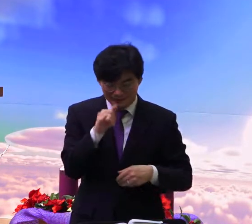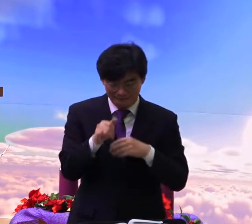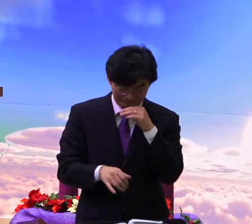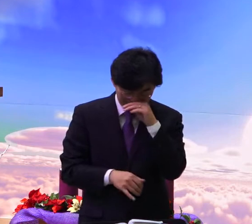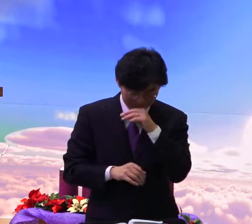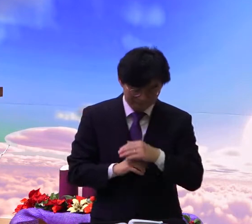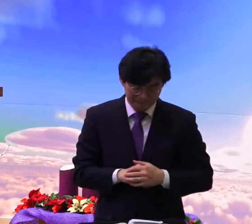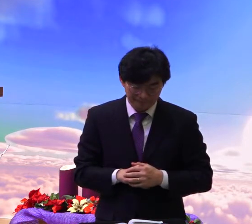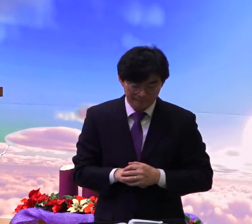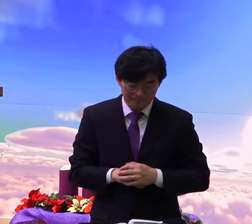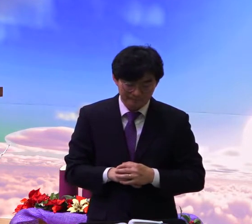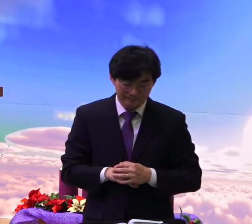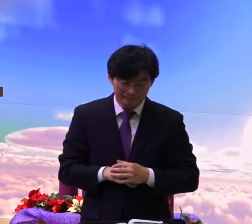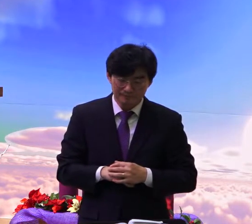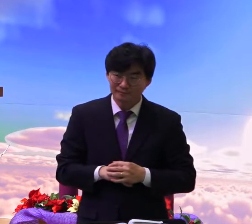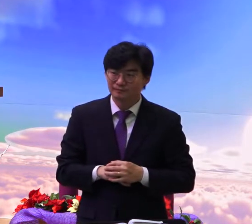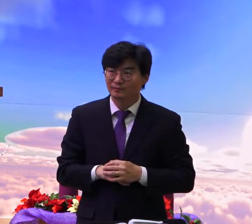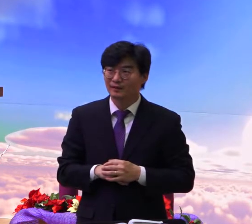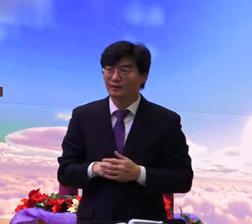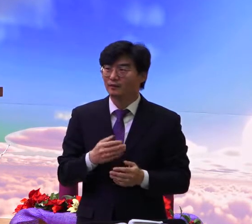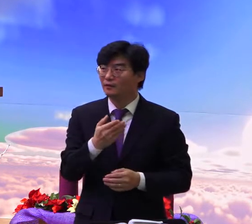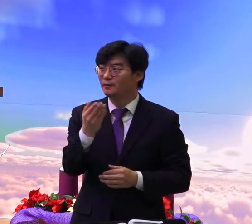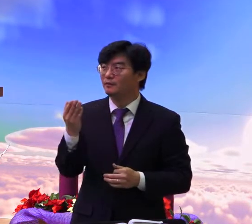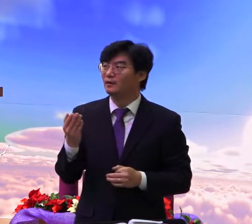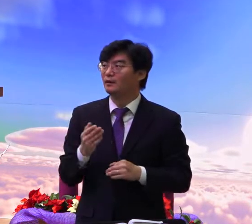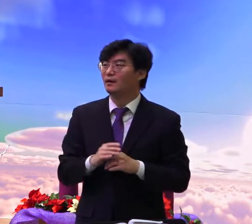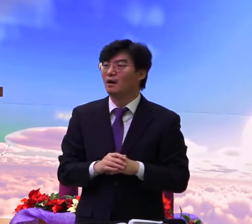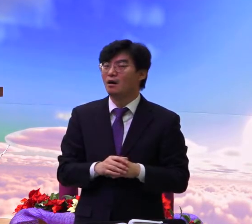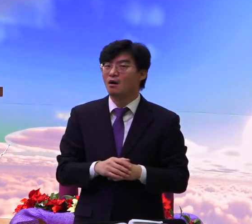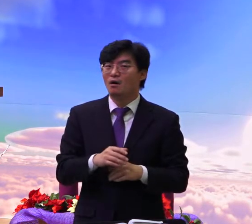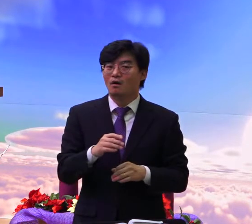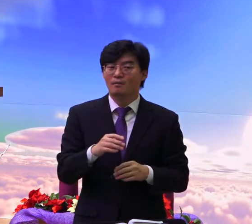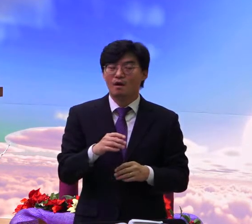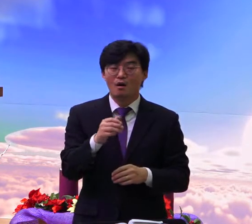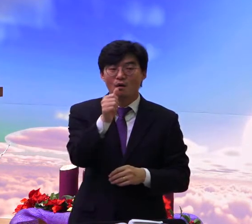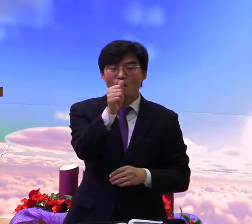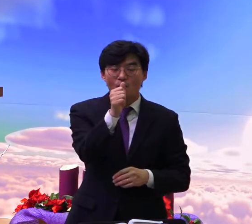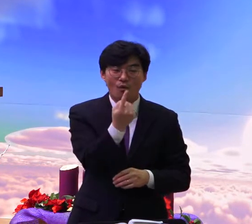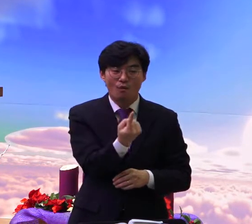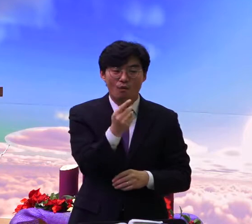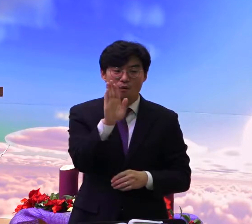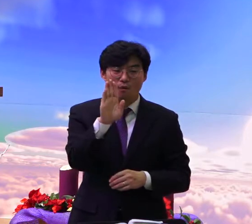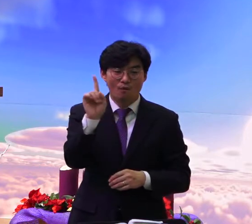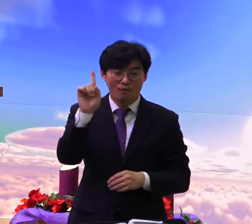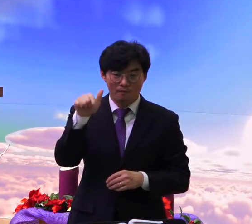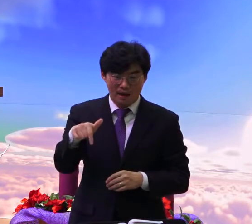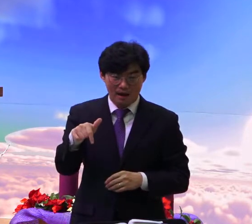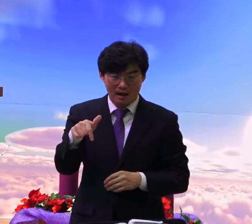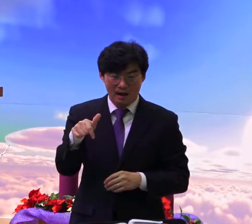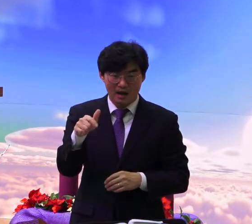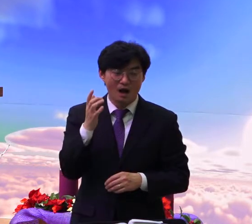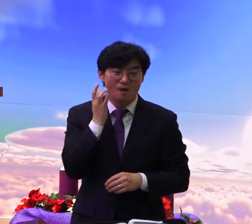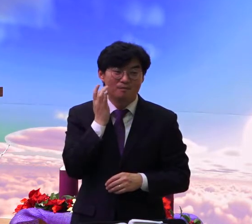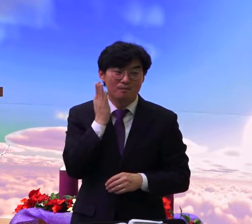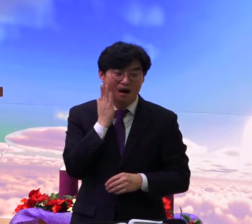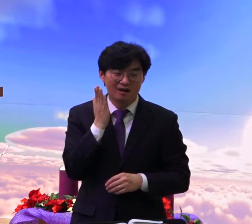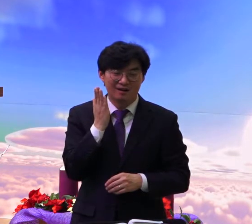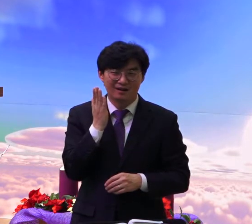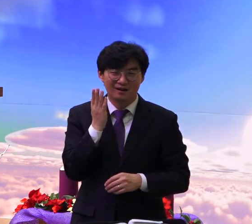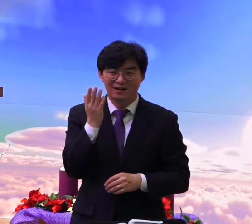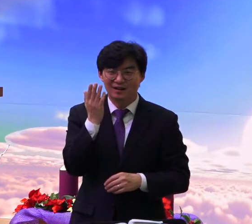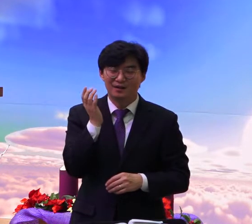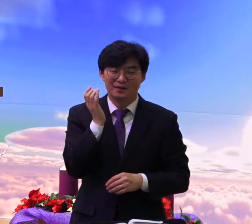여러분, 호박벌 아시죠? 벌은 여러 가지 종류가 있는데 그 중에 호박벌이 있습니다.